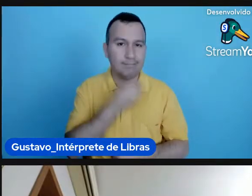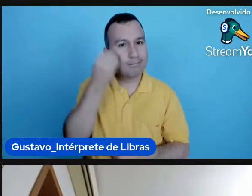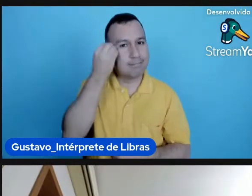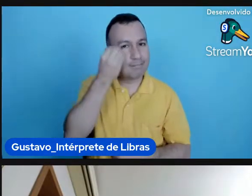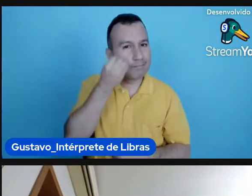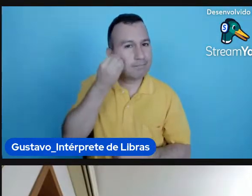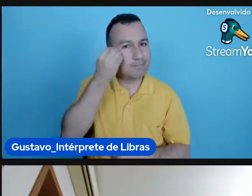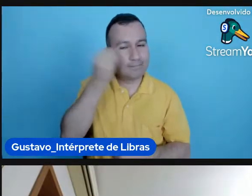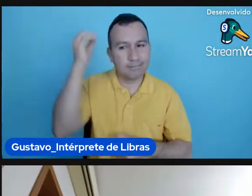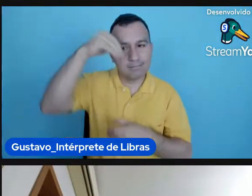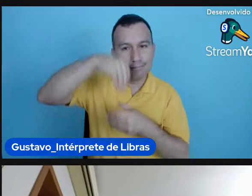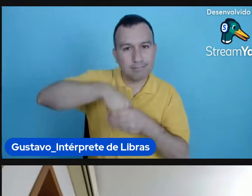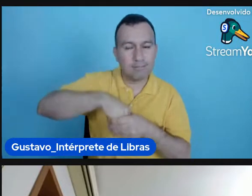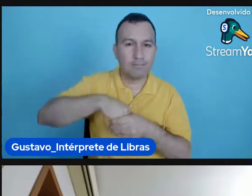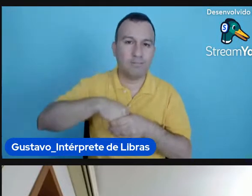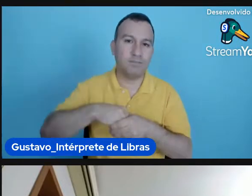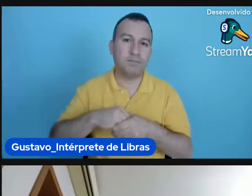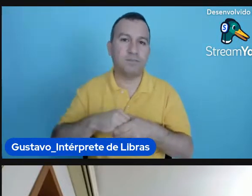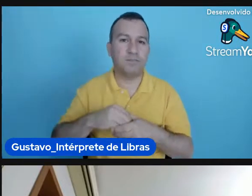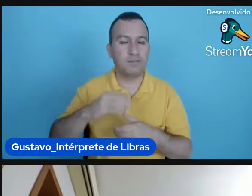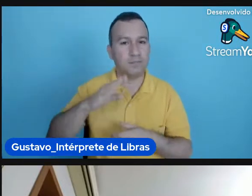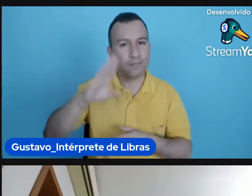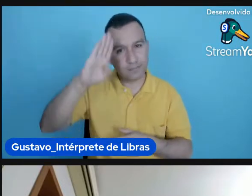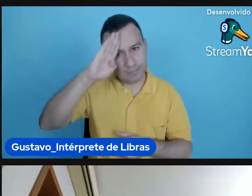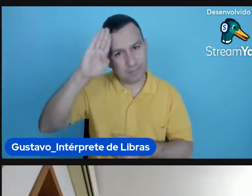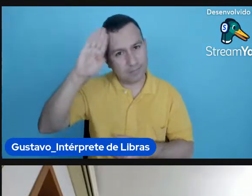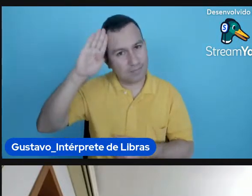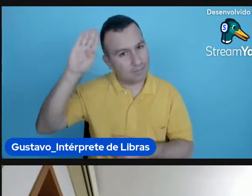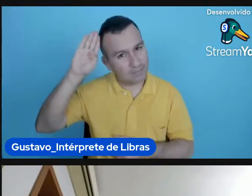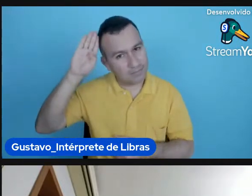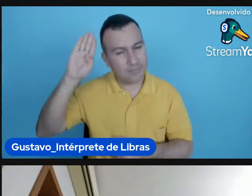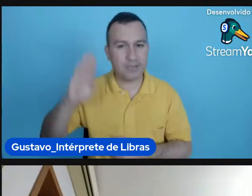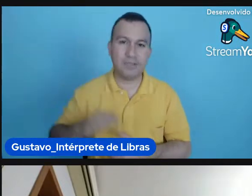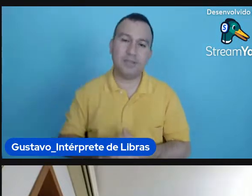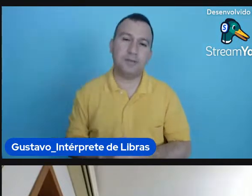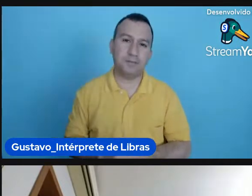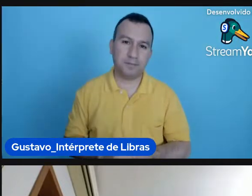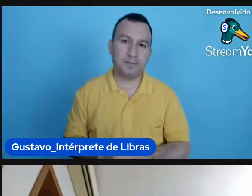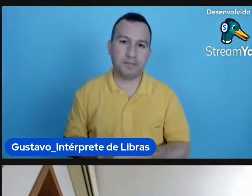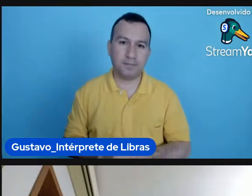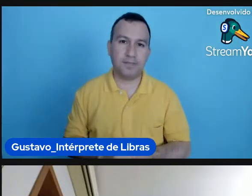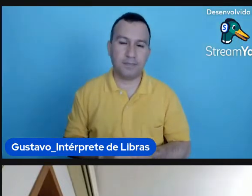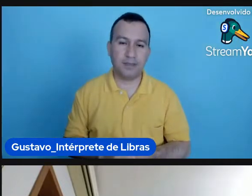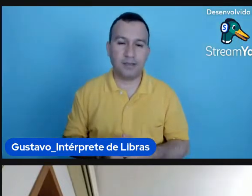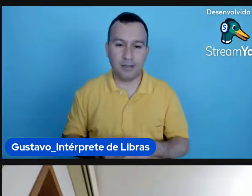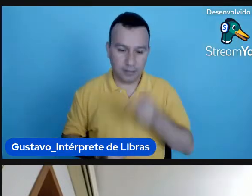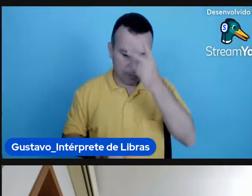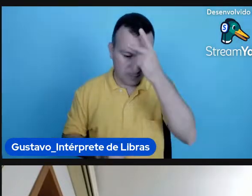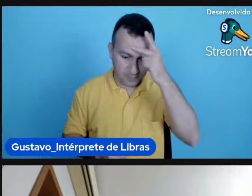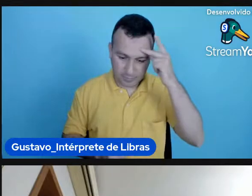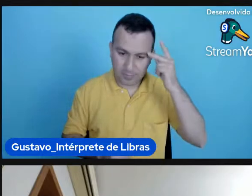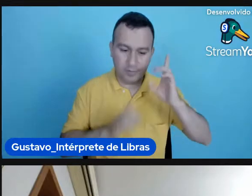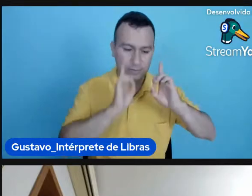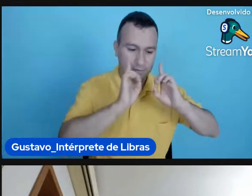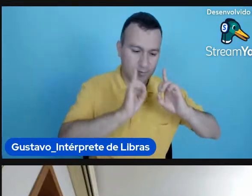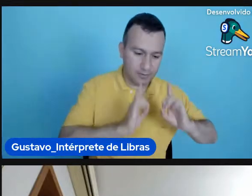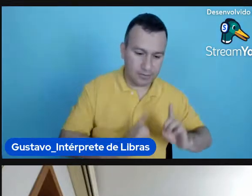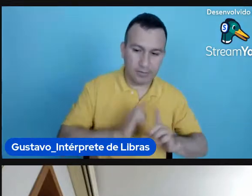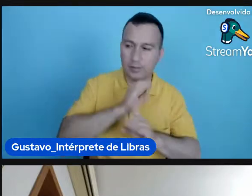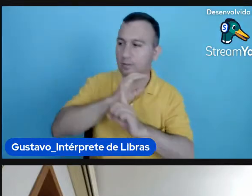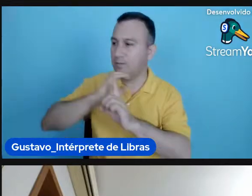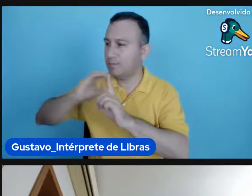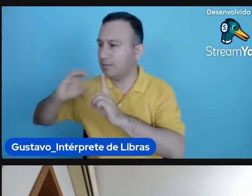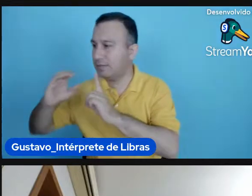das relações, ou a relação do PCD e a comunidade acadêmica, os